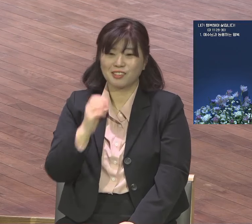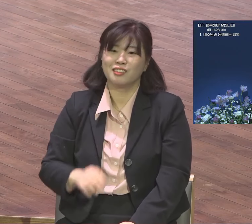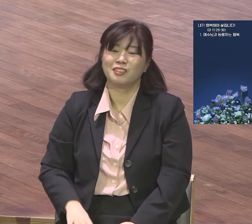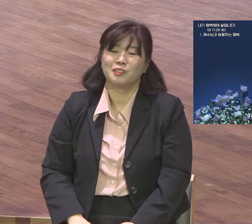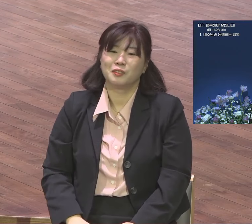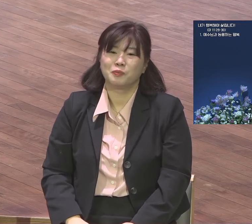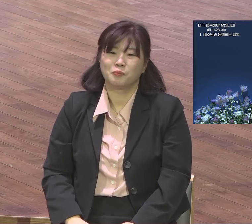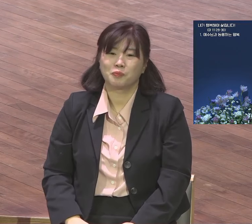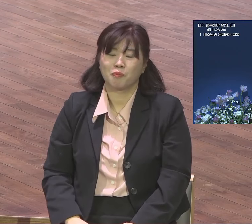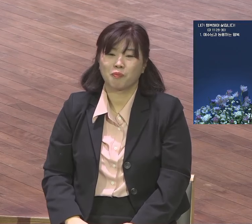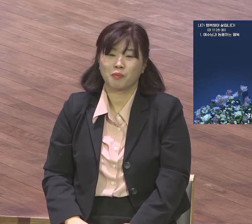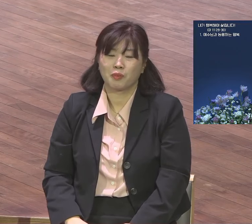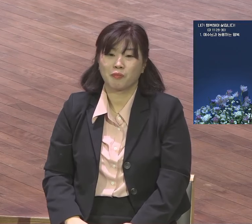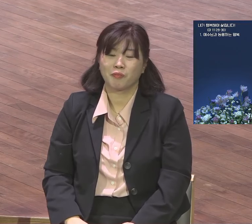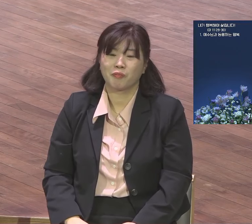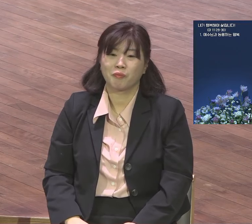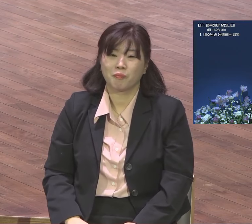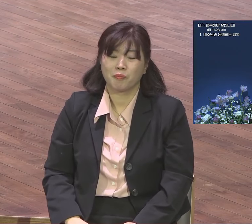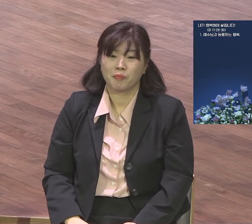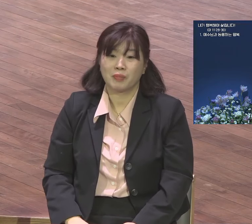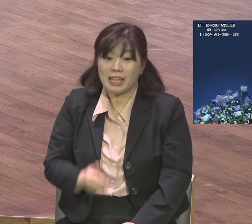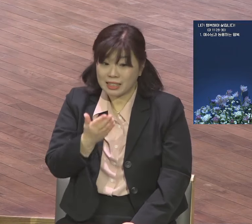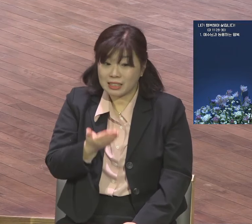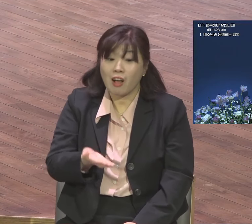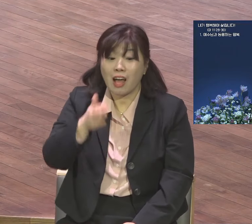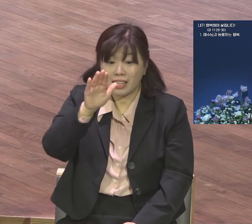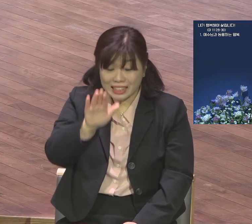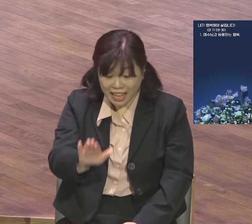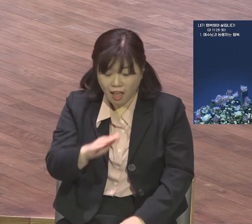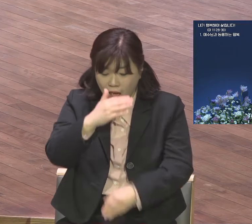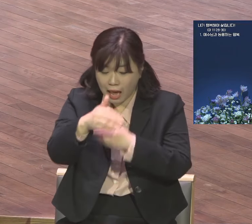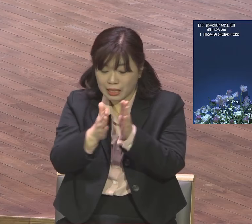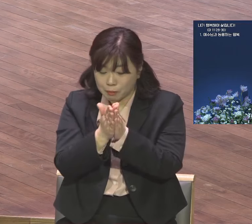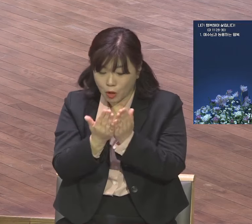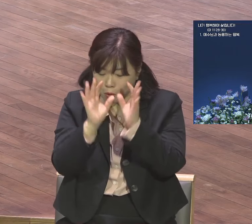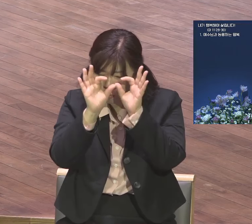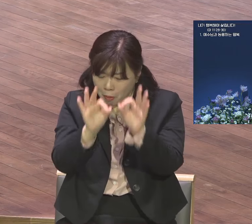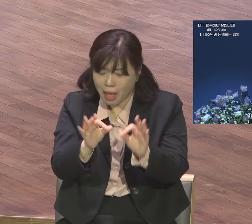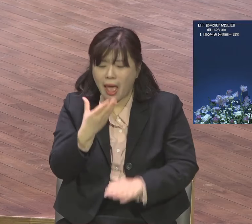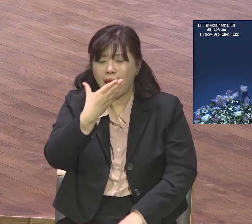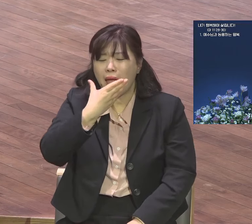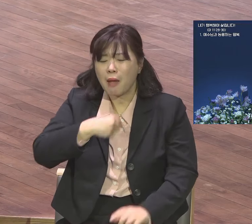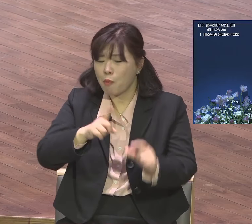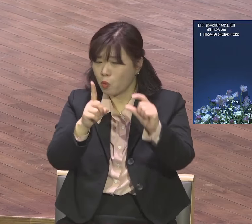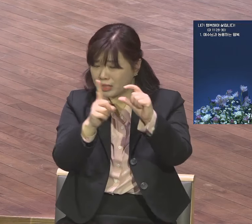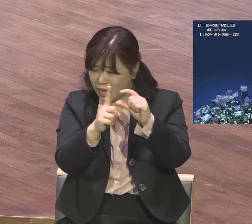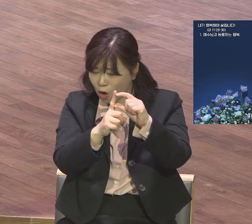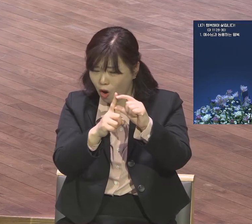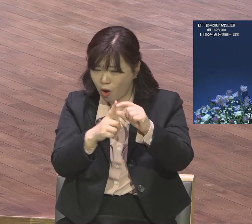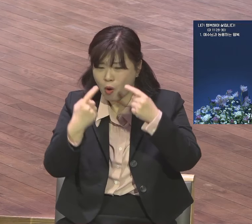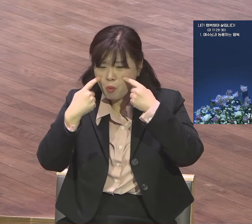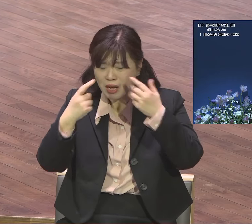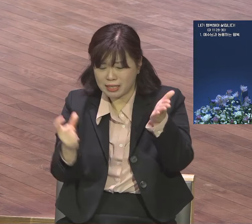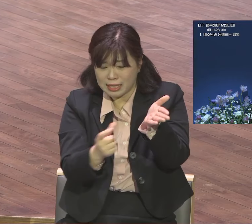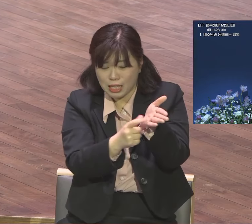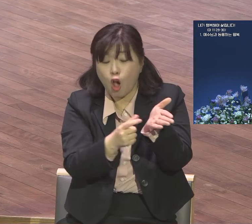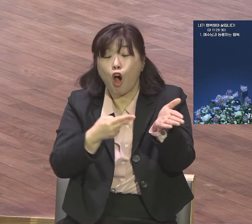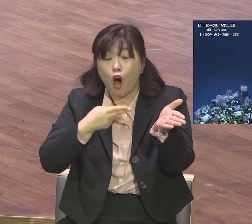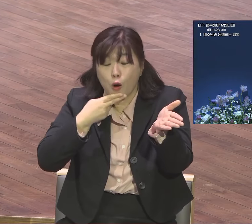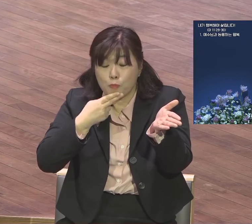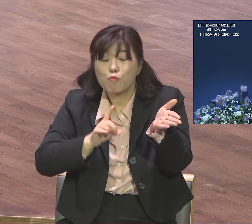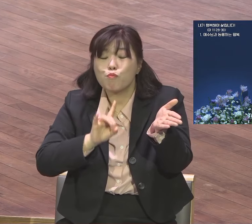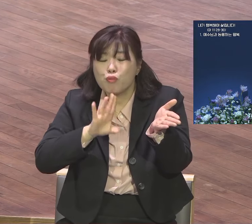그런데 성경을 잘 보면 행복이라는 표현만 사용하지 않았지 다양한 형태로